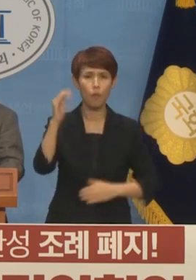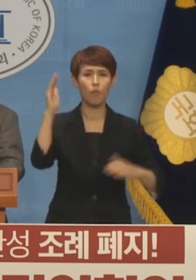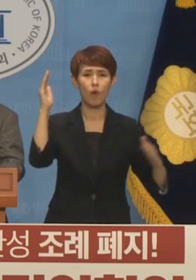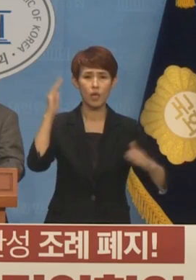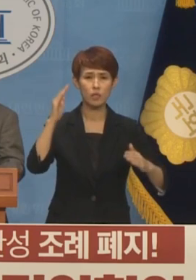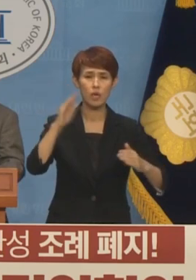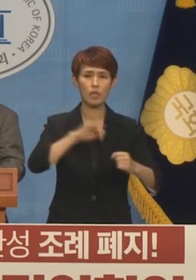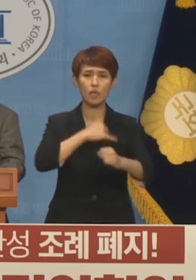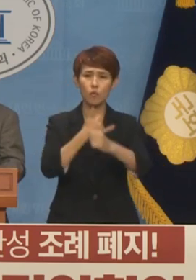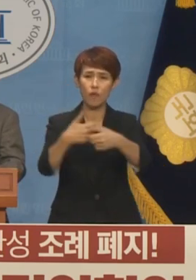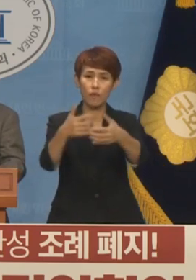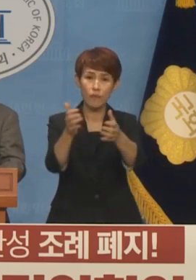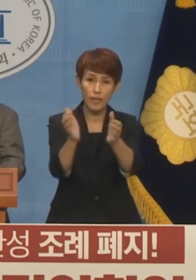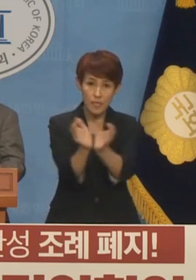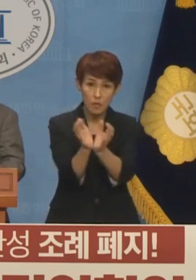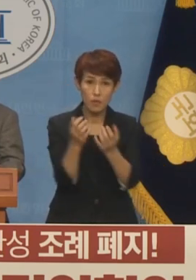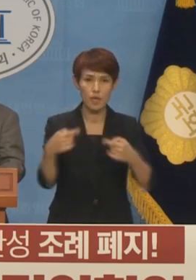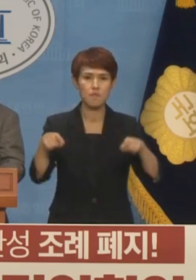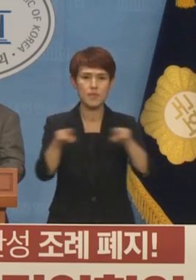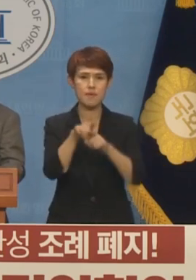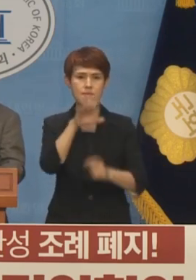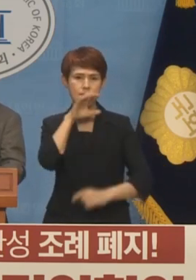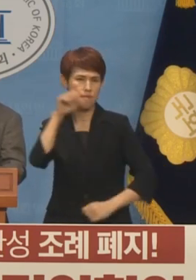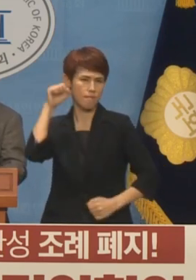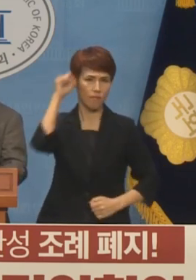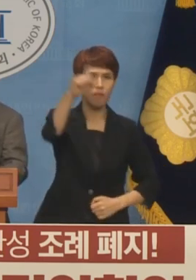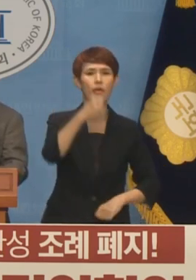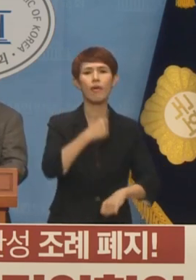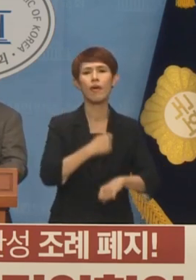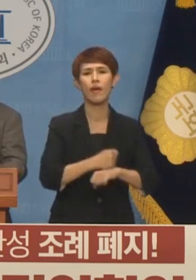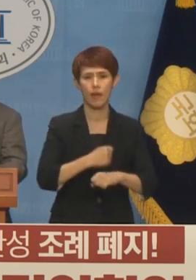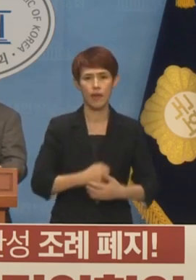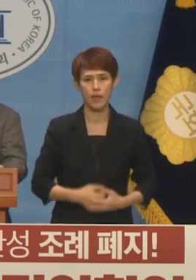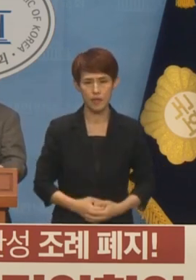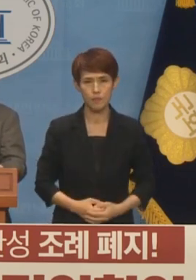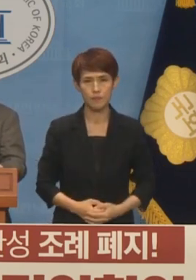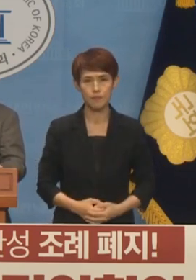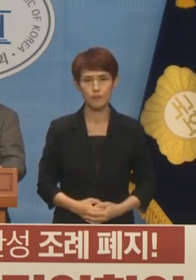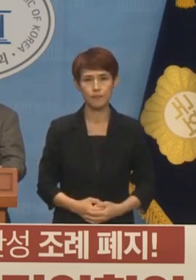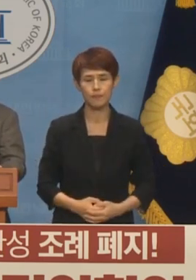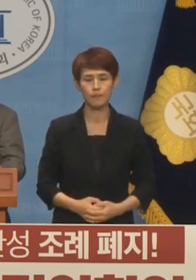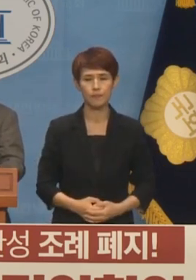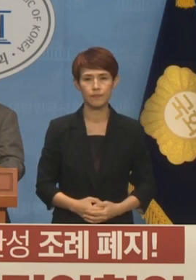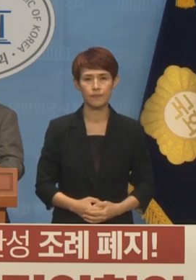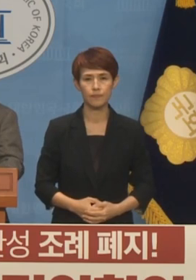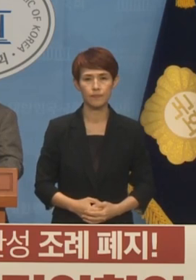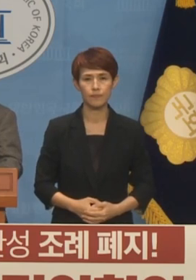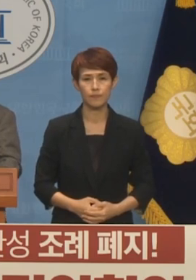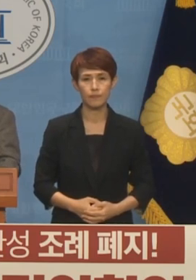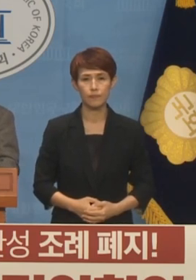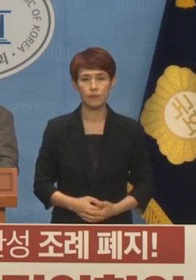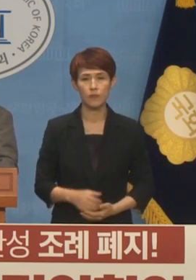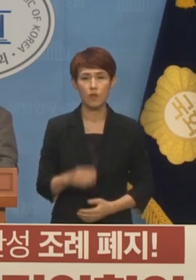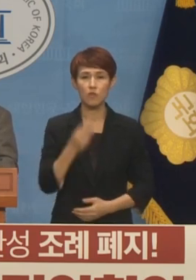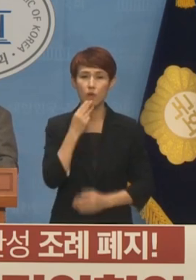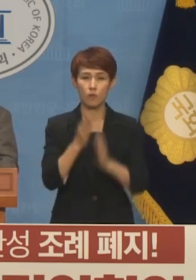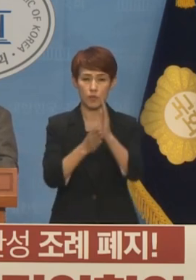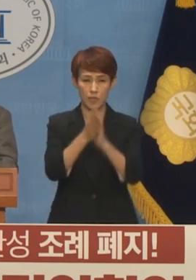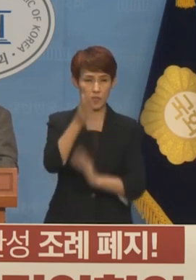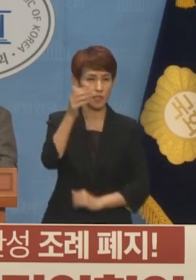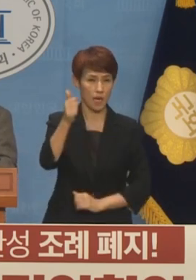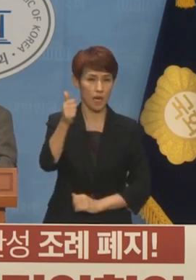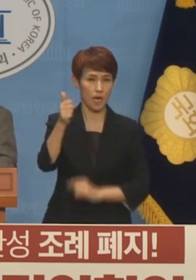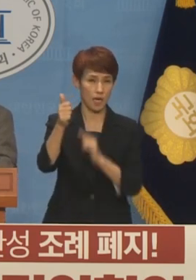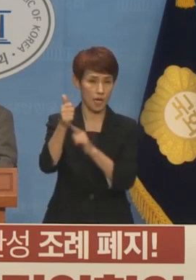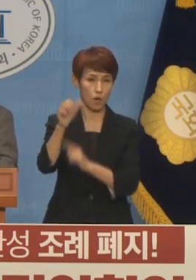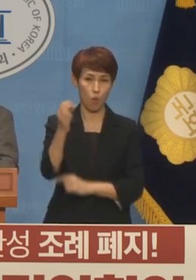학생인권 단체와 함께 강력하게 싸워 나가겠다라고 하는 말씀을 추가로 드리고, 오세훈 시장이